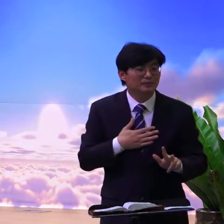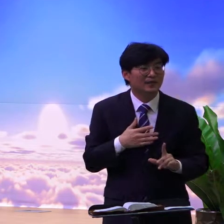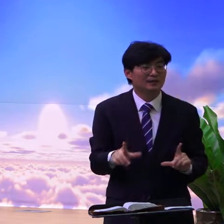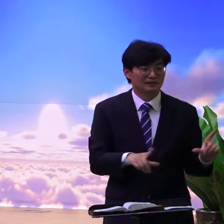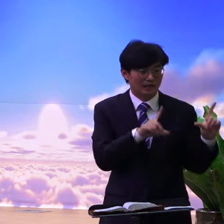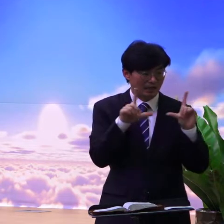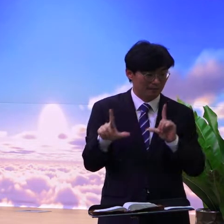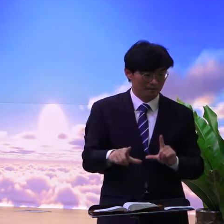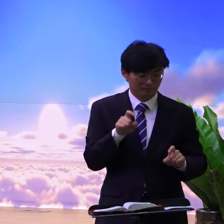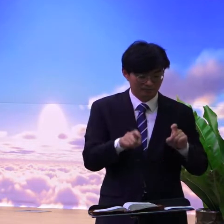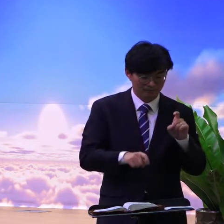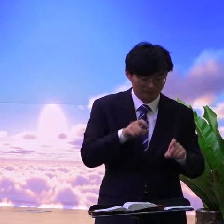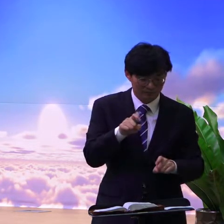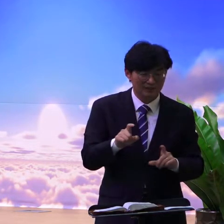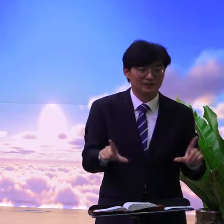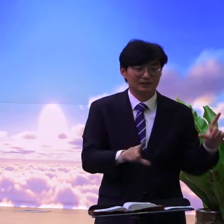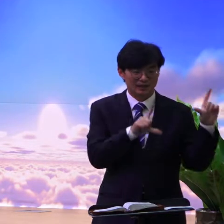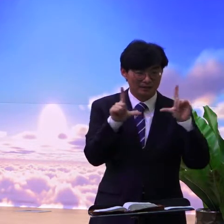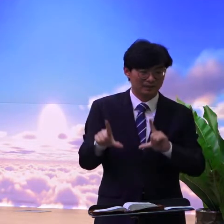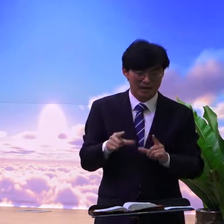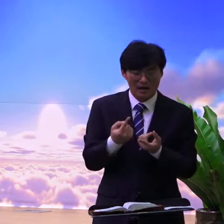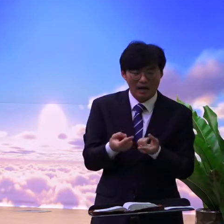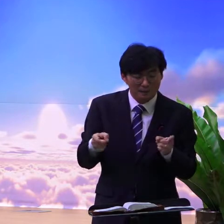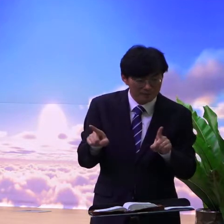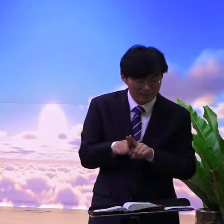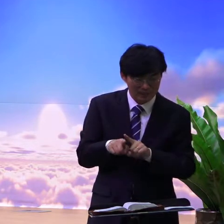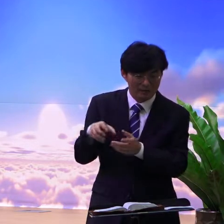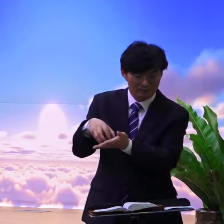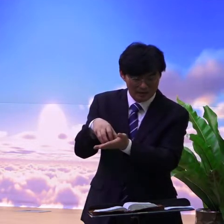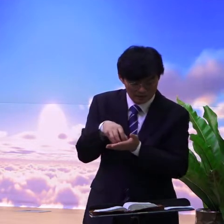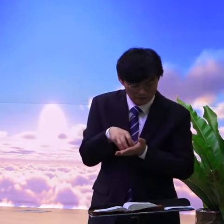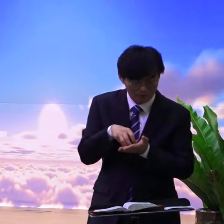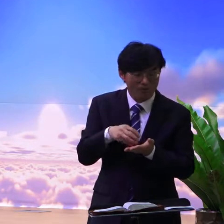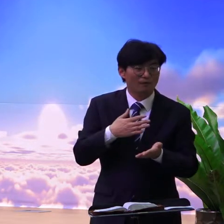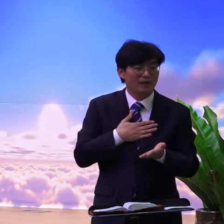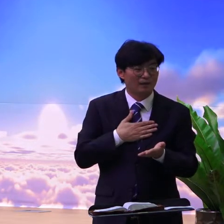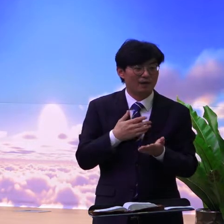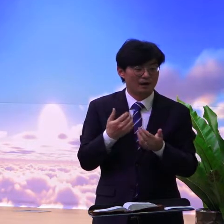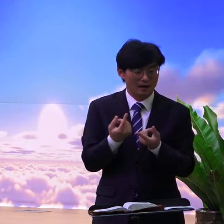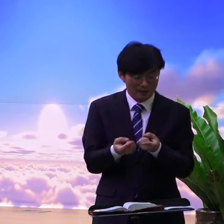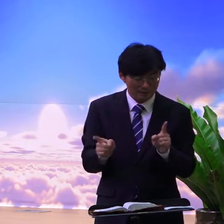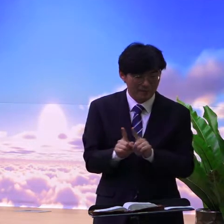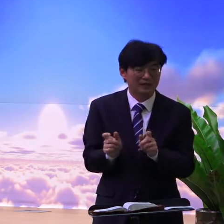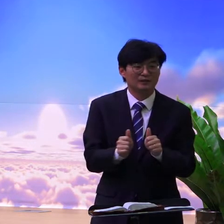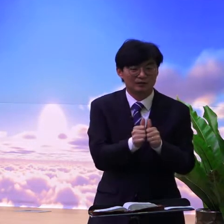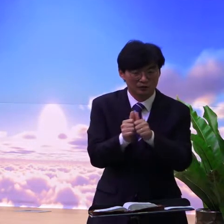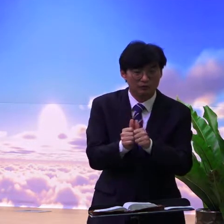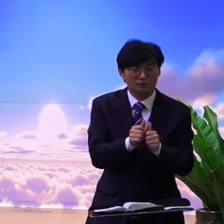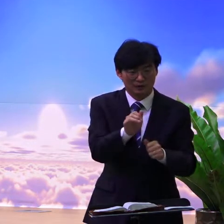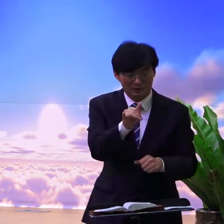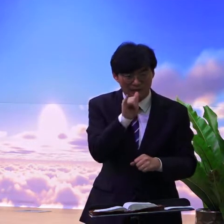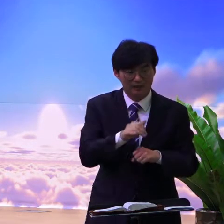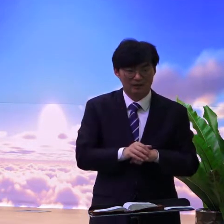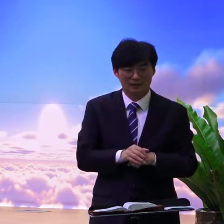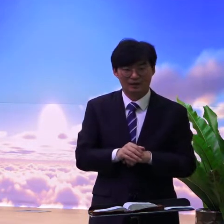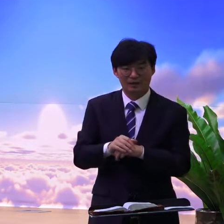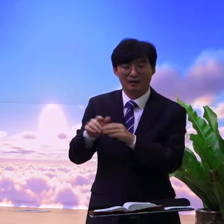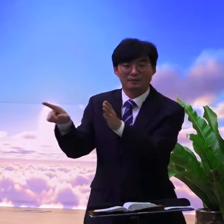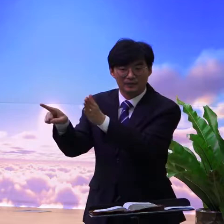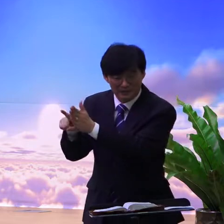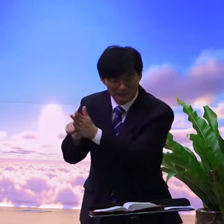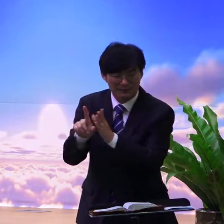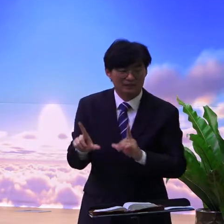믿어지고 내 삶에서 그 하나님이 성경에 기록된 하나님, 그 하나님 지금 살아계셔서 내 삶에